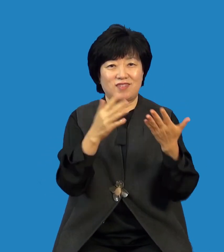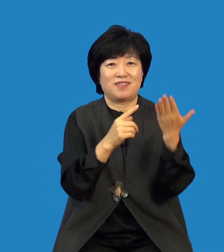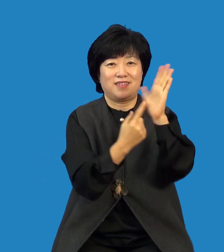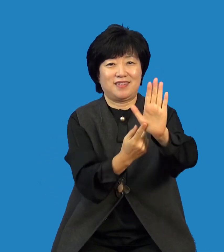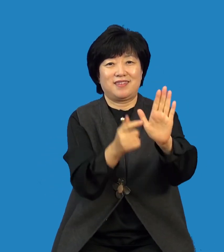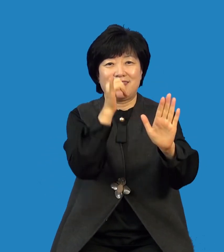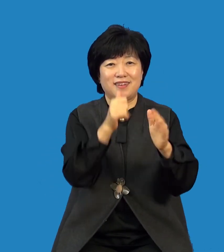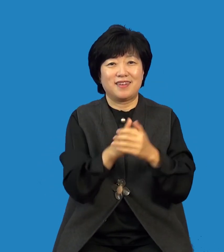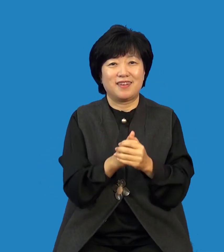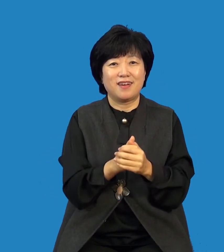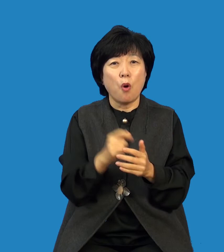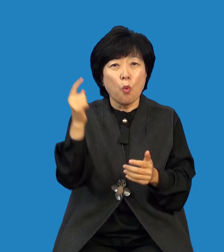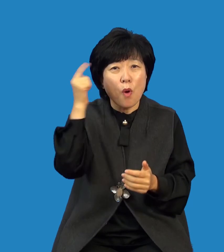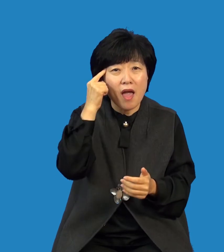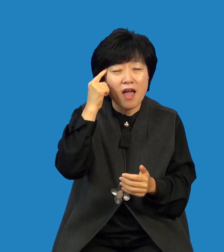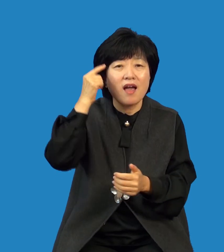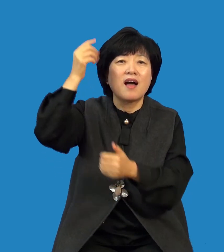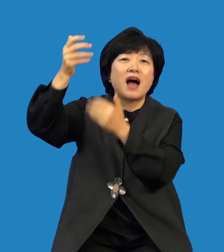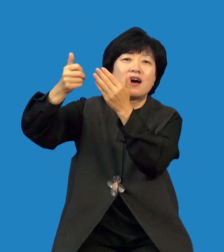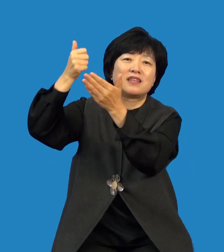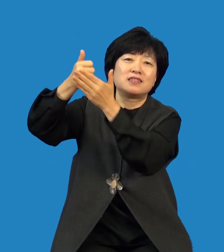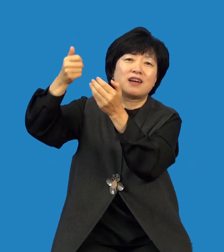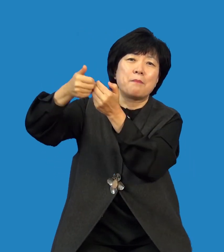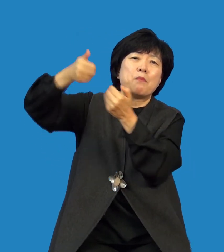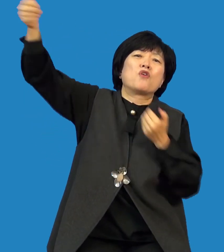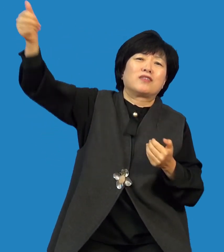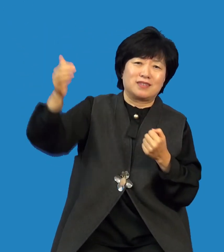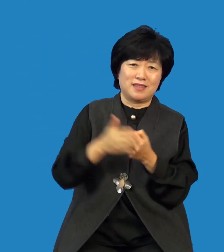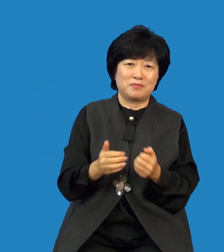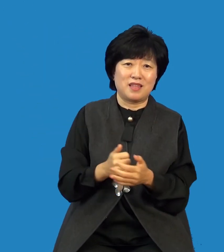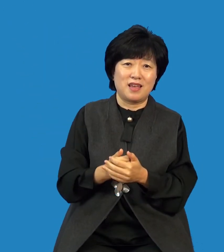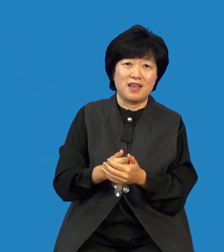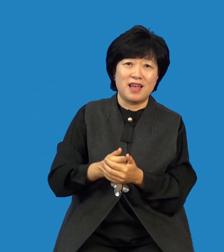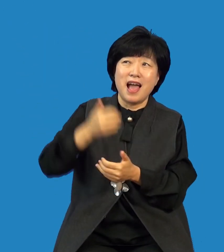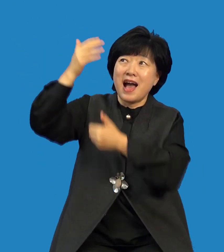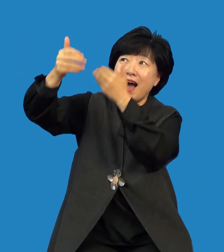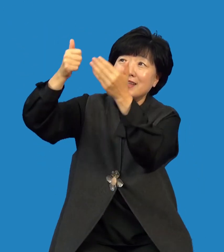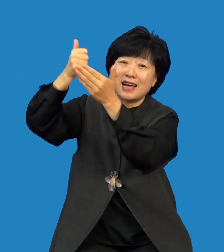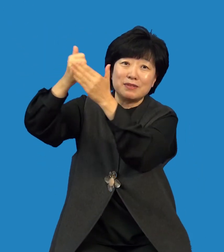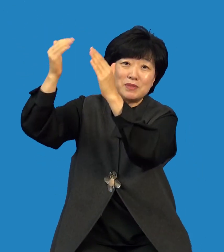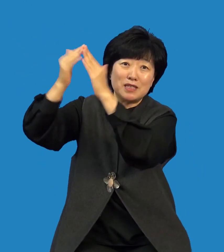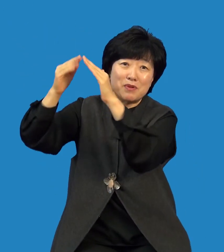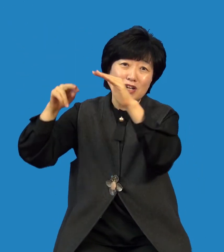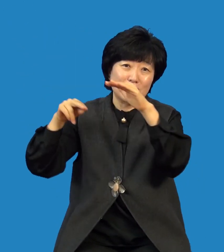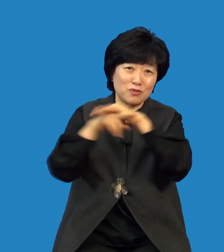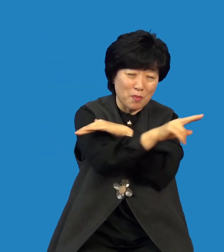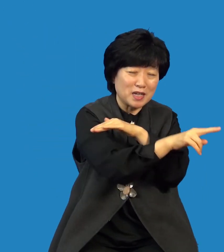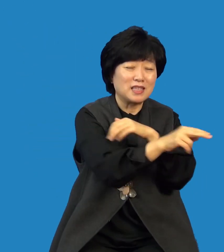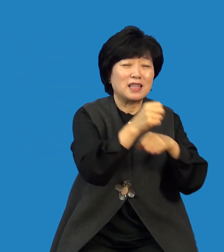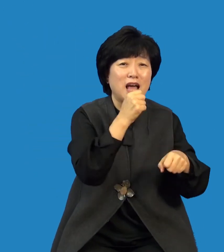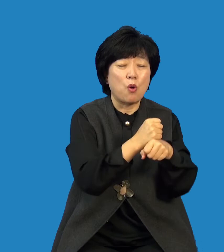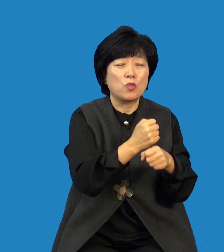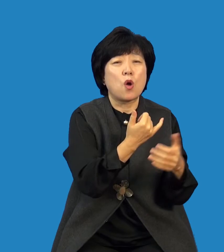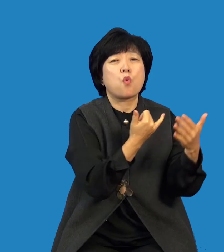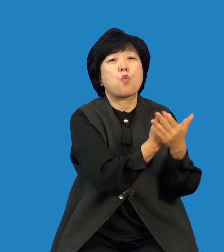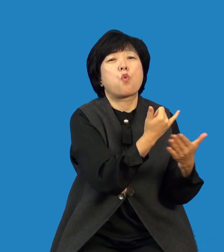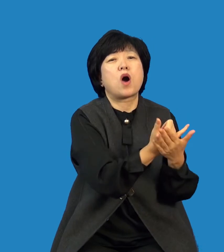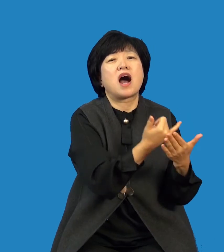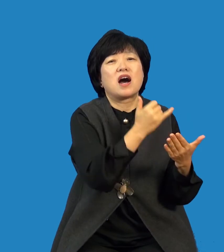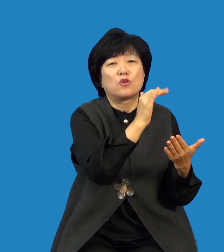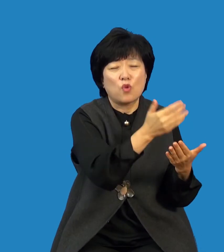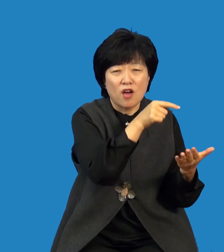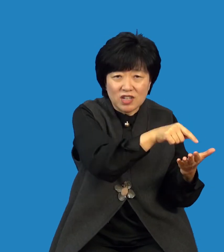인생을 지키실 분으로부터 떨어져 나왔기 때문이라는 거예요. 집 나온 고아가 됐기 때문이라는 거예요. 그렇다면 왜 고아가 됐는가? 하나님의 얼굴을